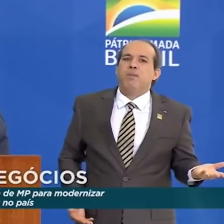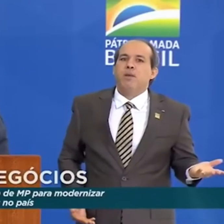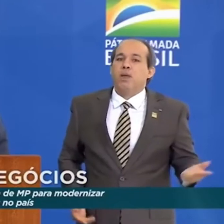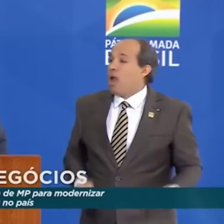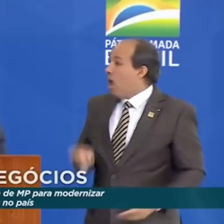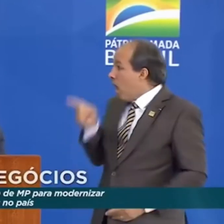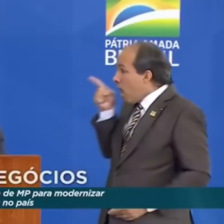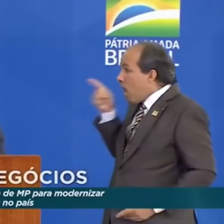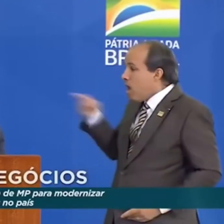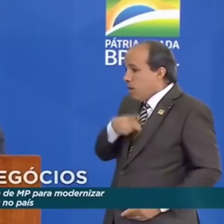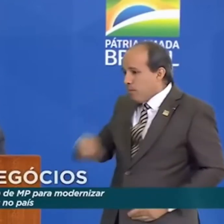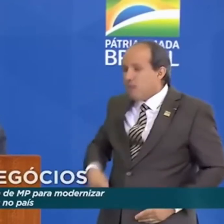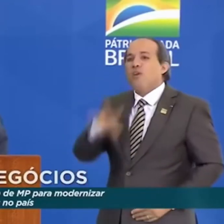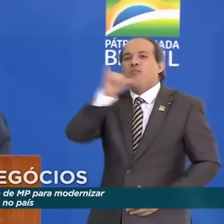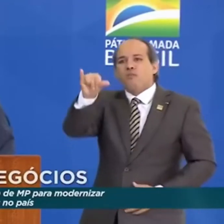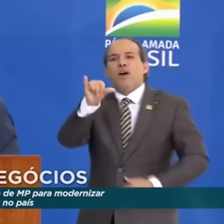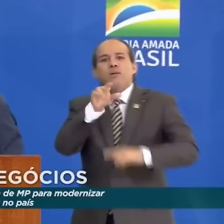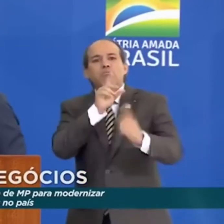Ele vai atrás do Brasil real.